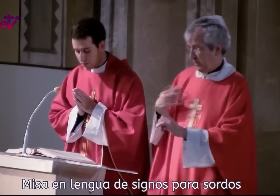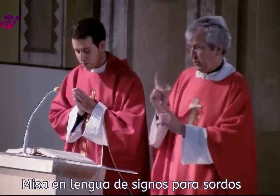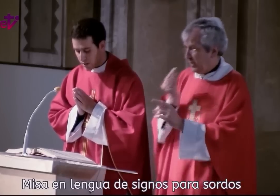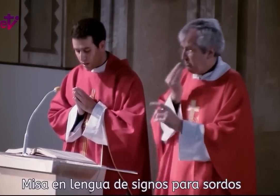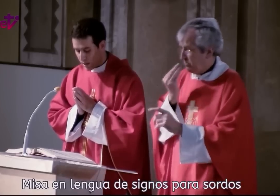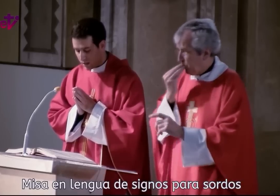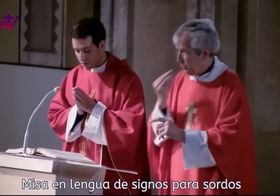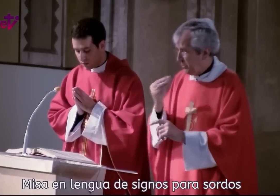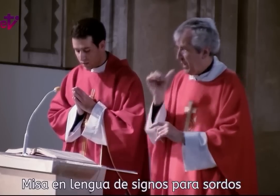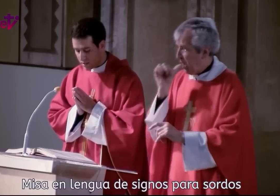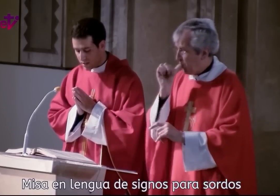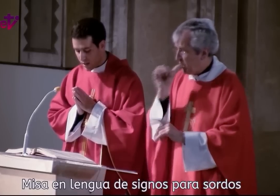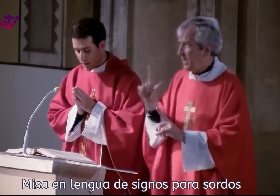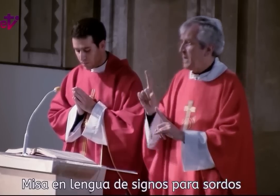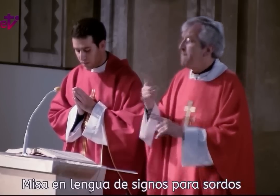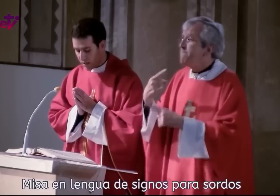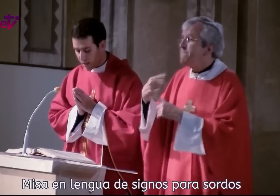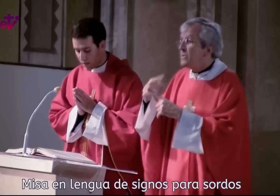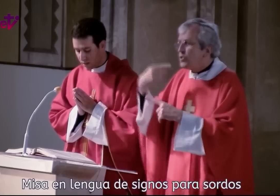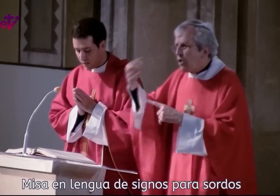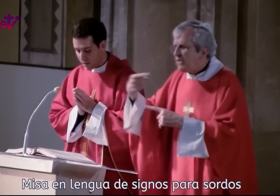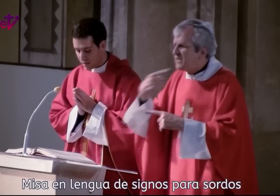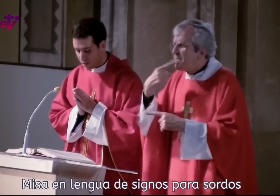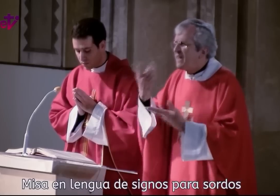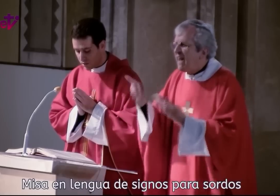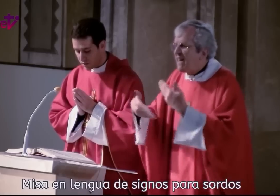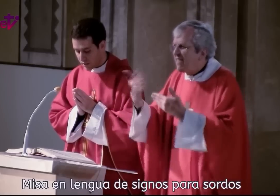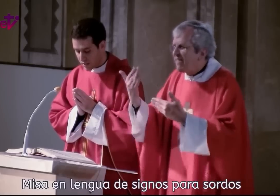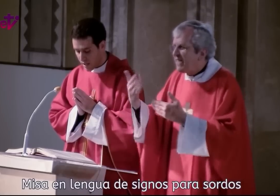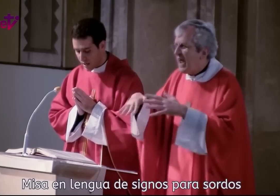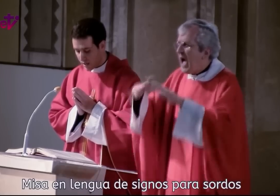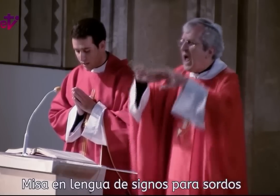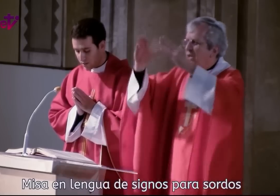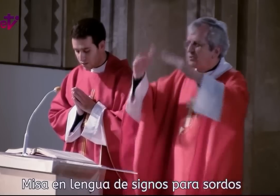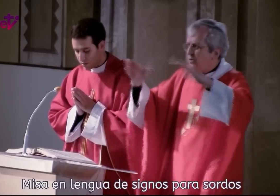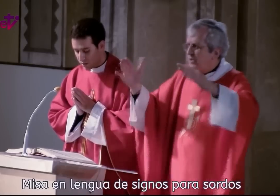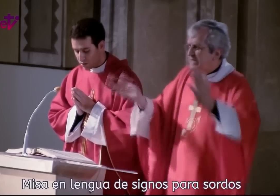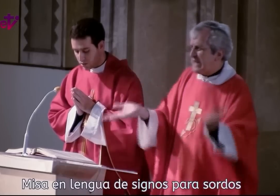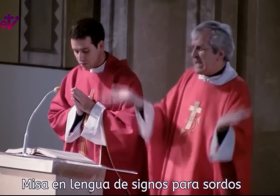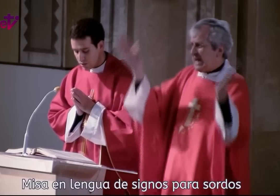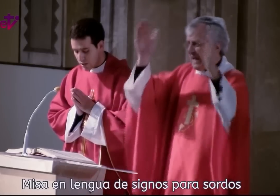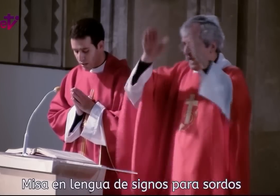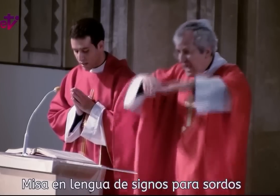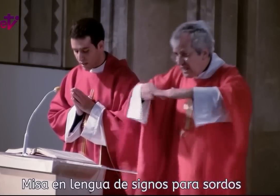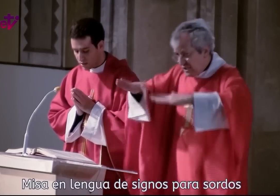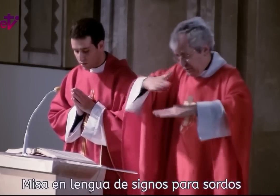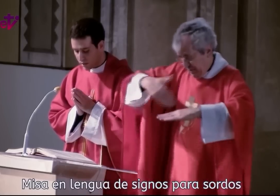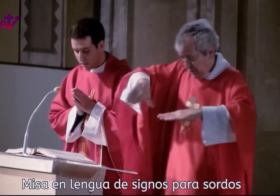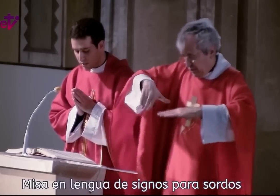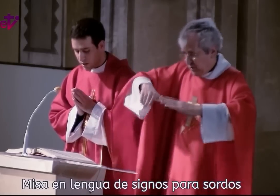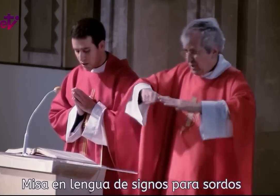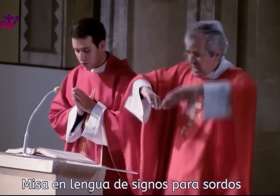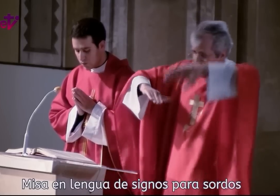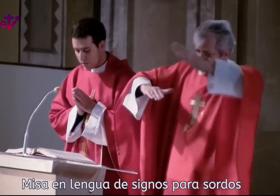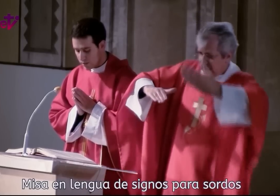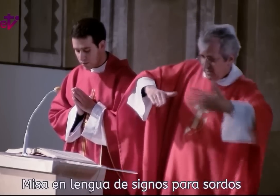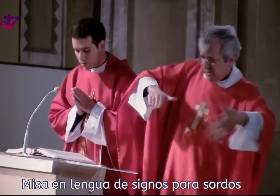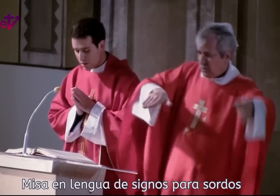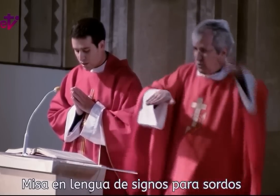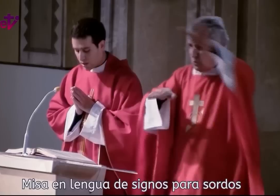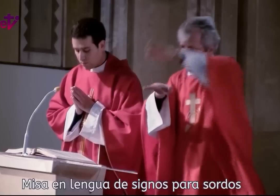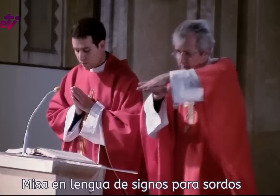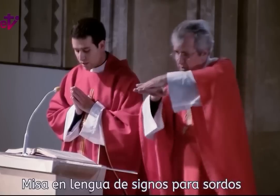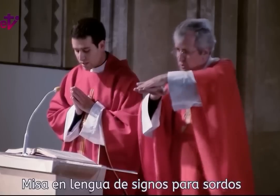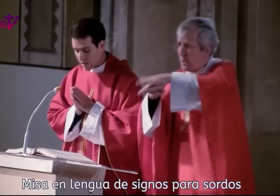criado. Entonces empezarán a decirles a los montes: caed sobre nosotros, y a las colinas: